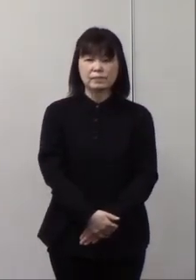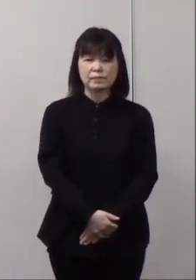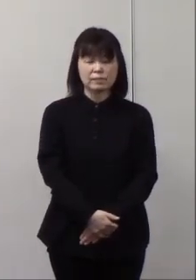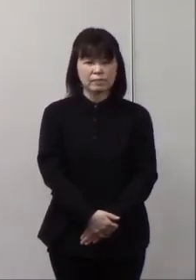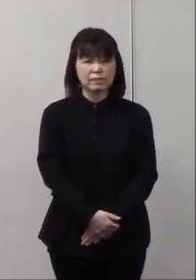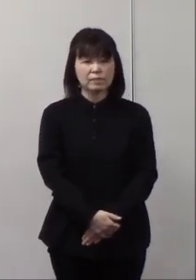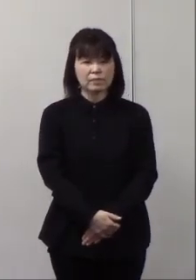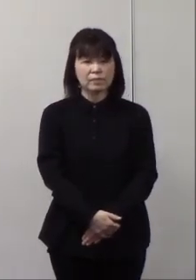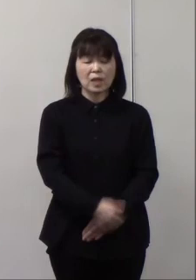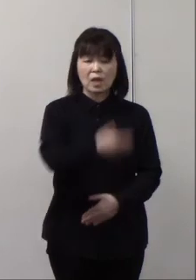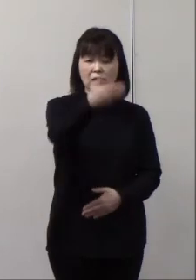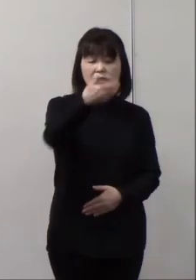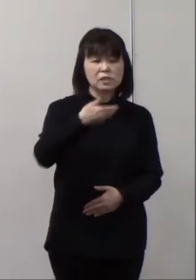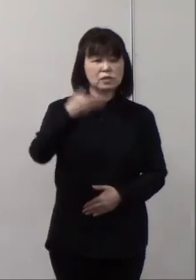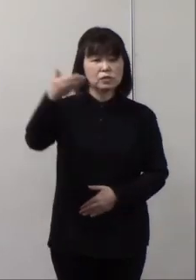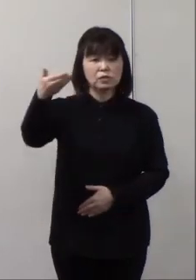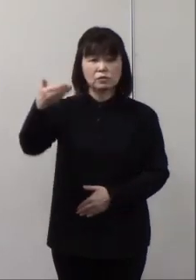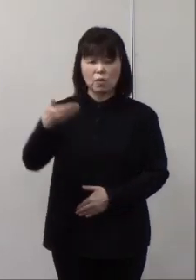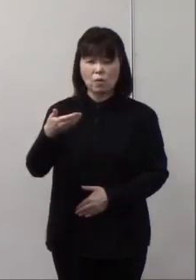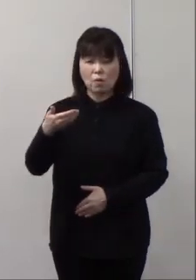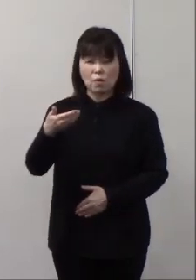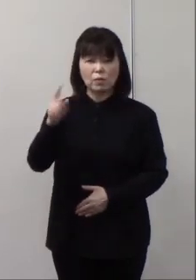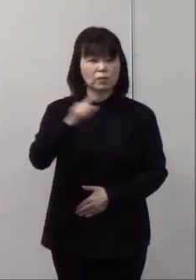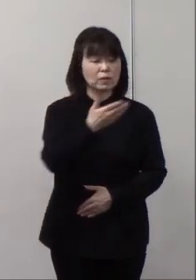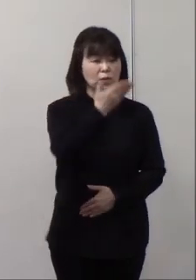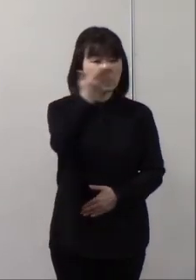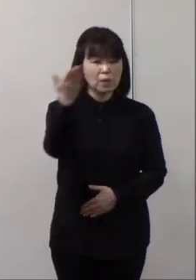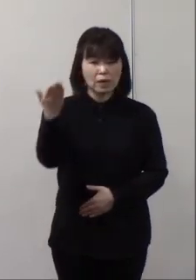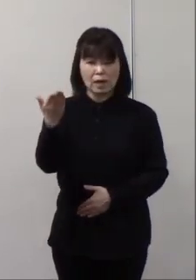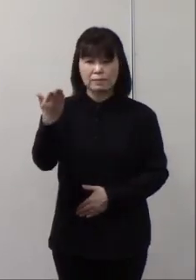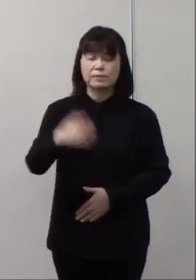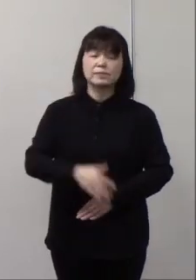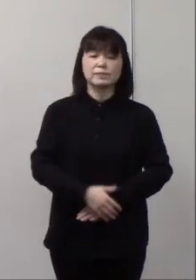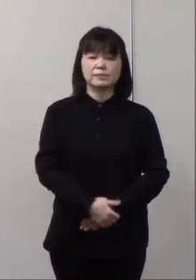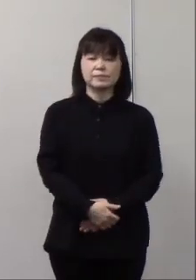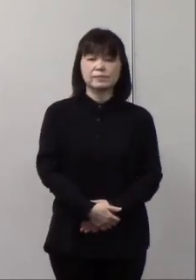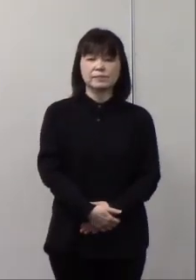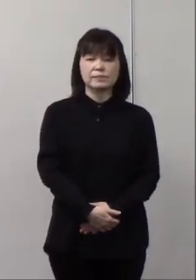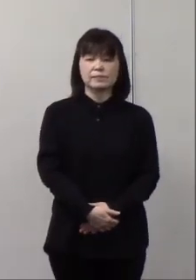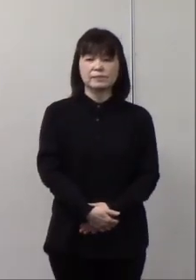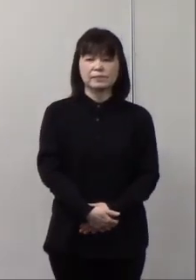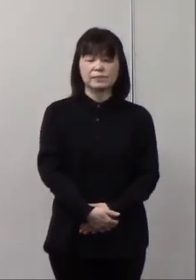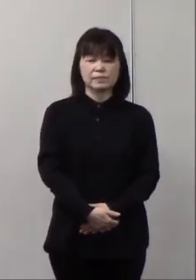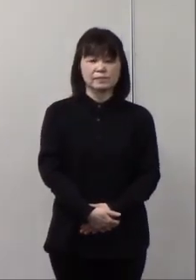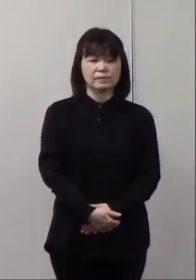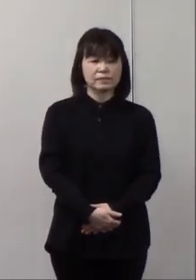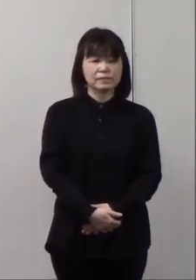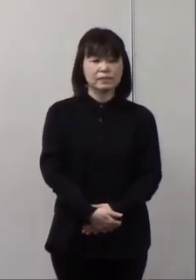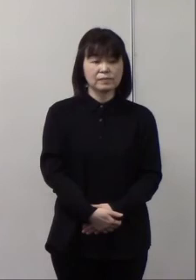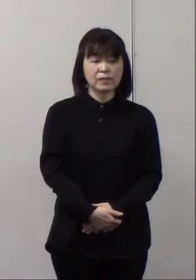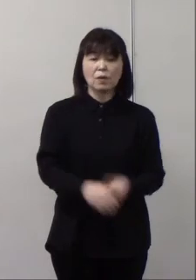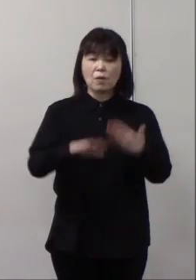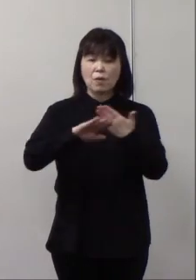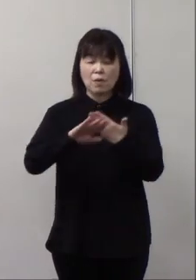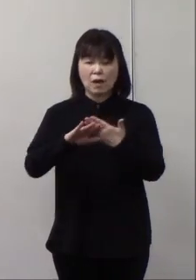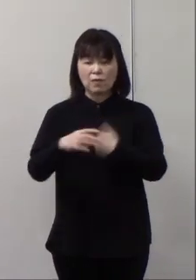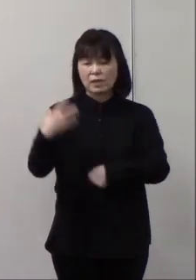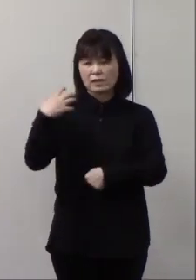というものほど聞いてください。あとはそれぞれ担当がおりますので